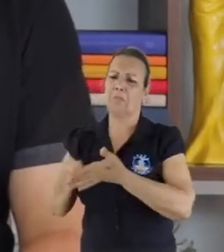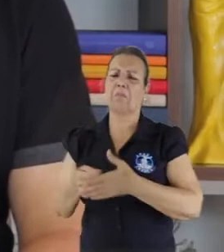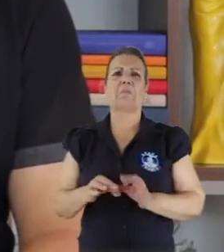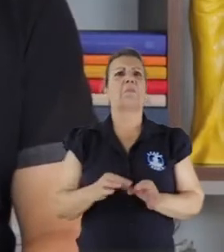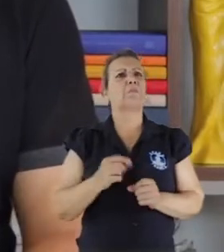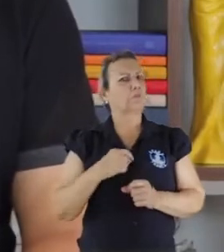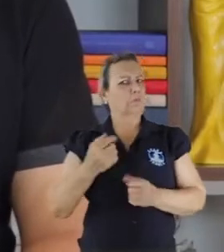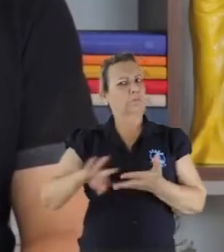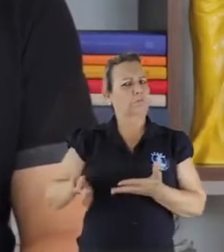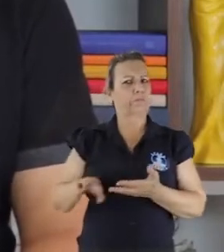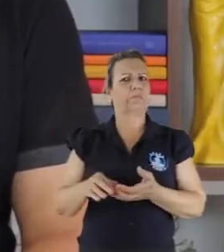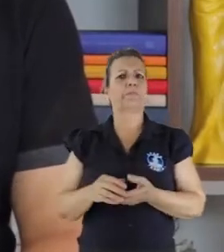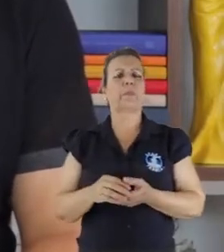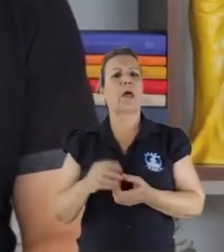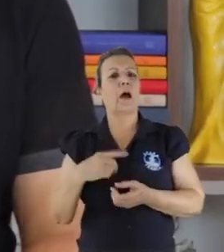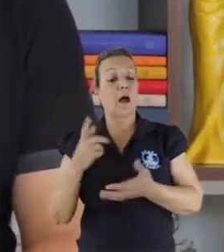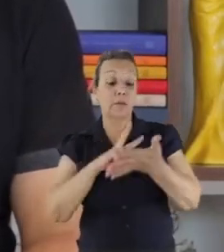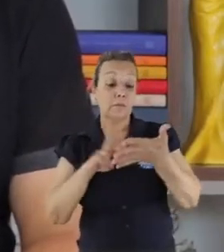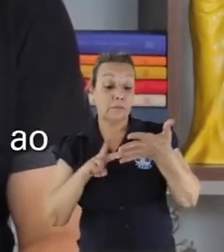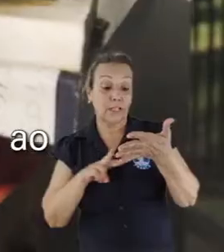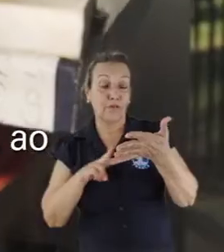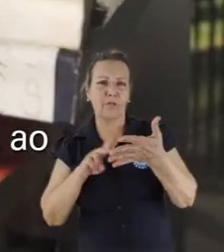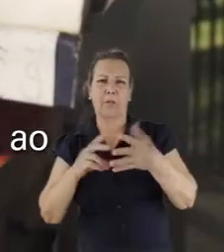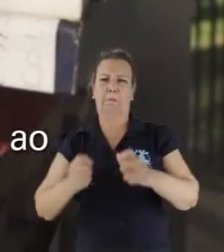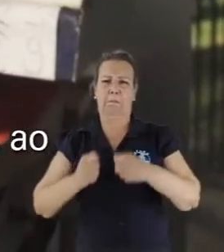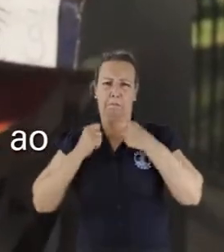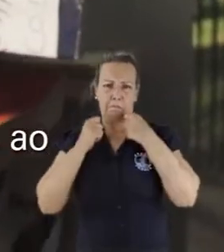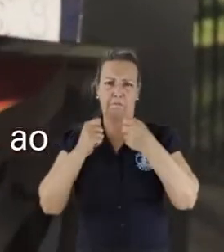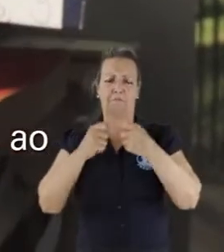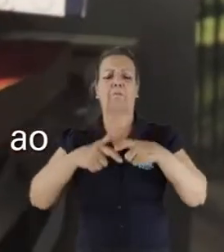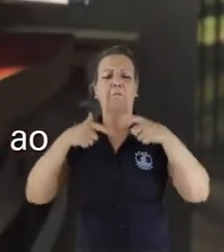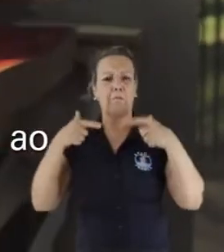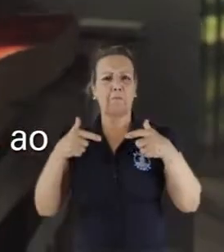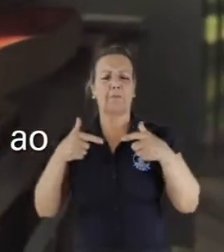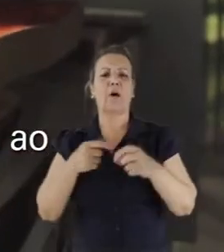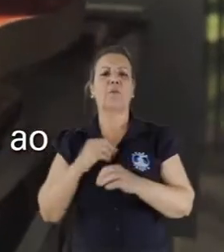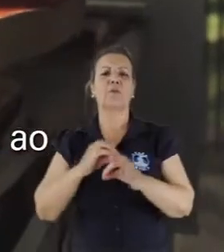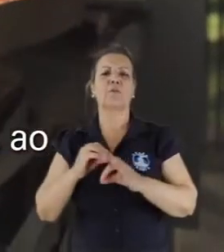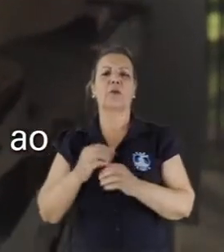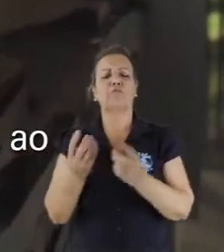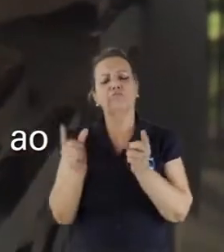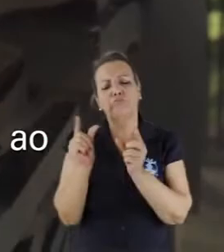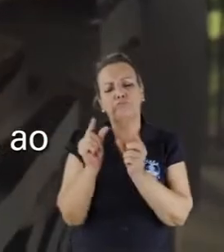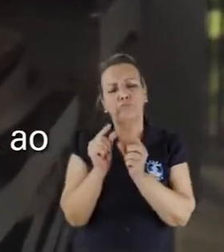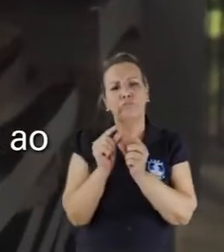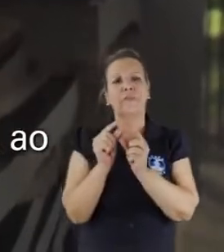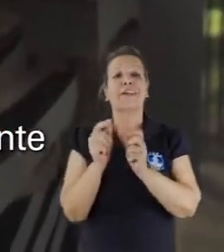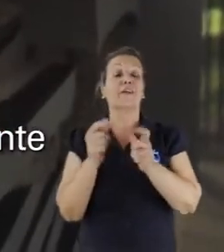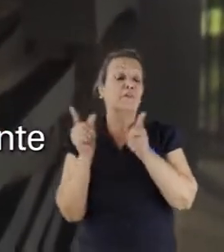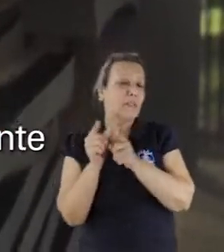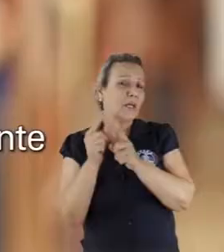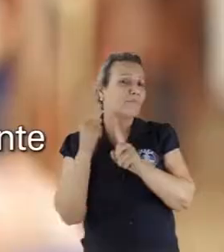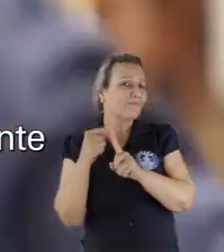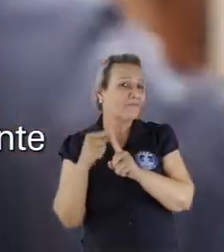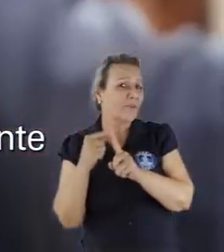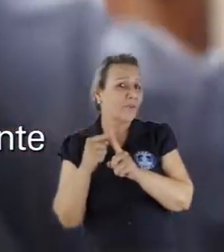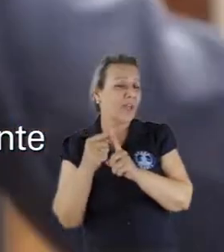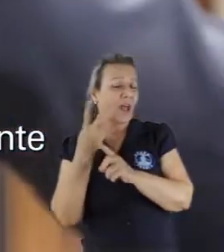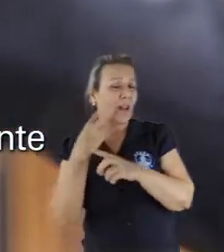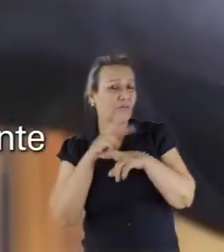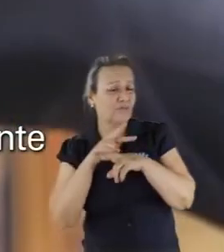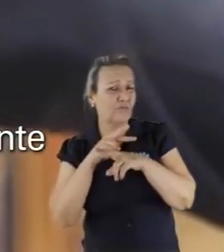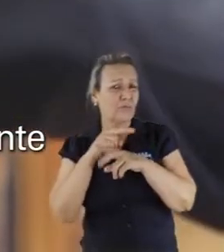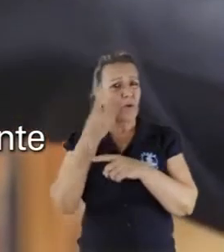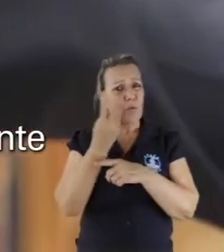de consumo? Se não, eu dispenso. A leitura tem um poder muito grande e ao mesmo tempo muito pequeno. Pequeno porque ela